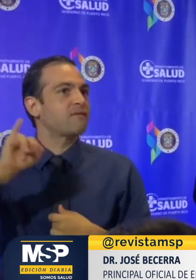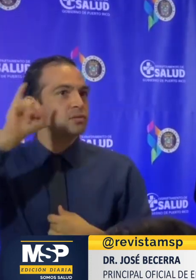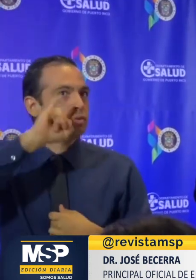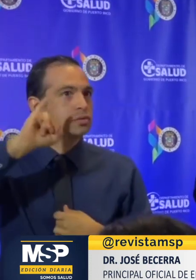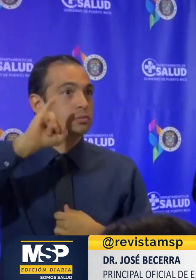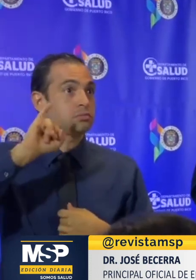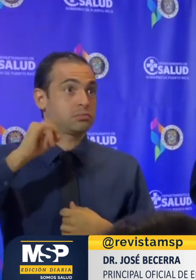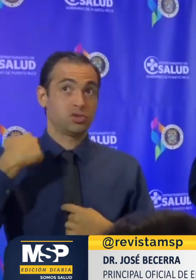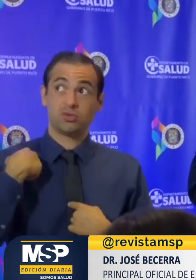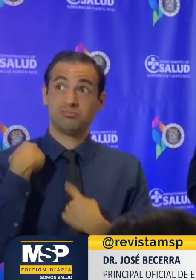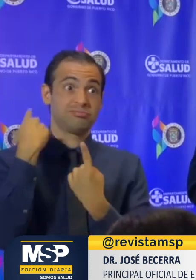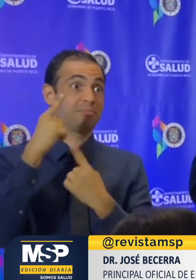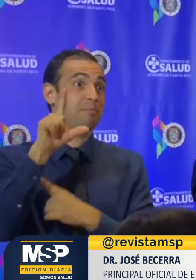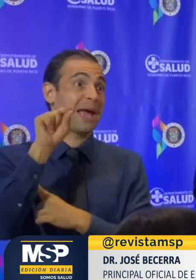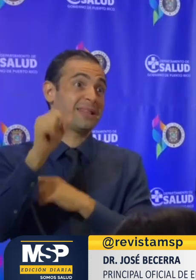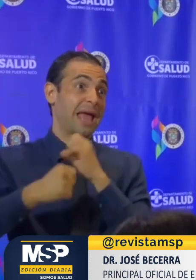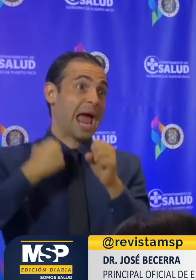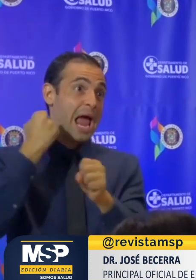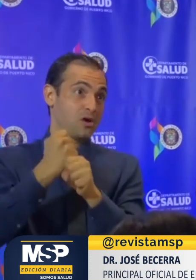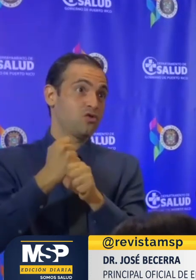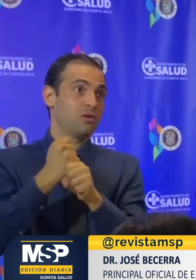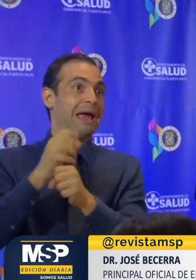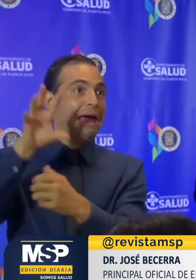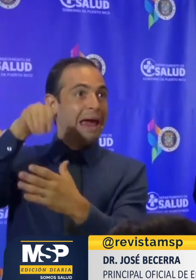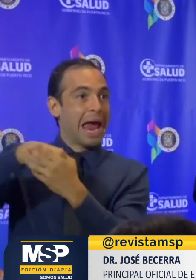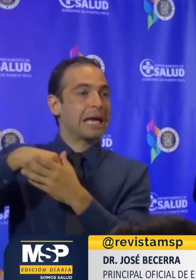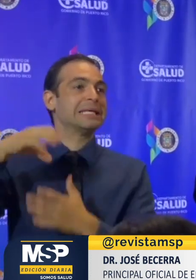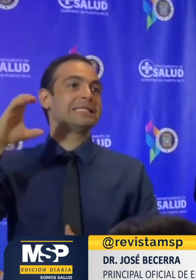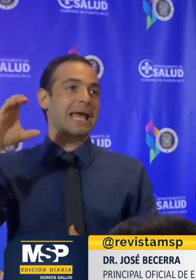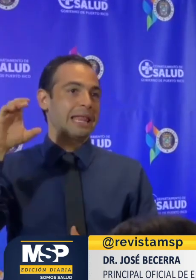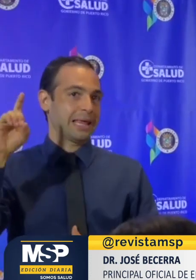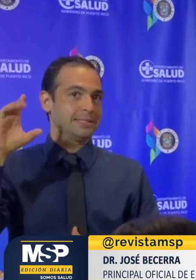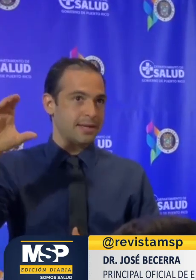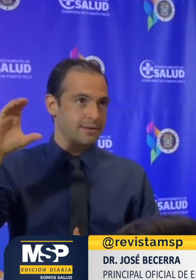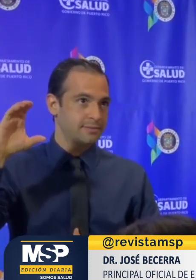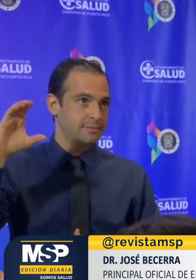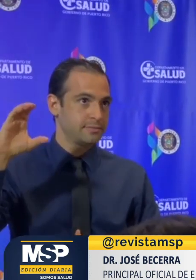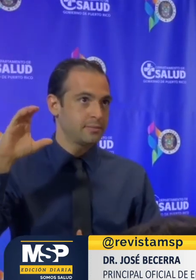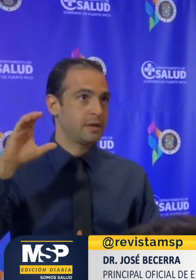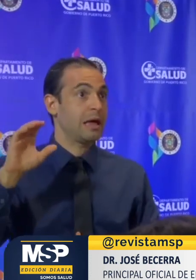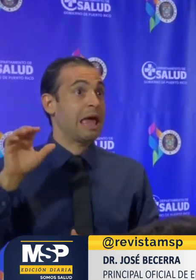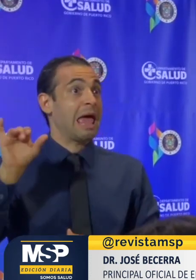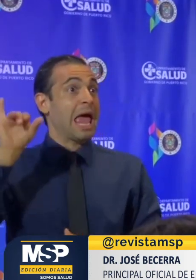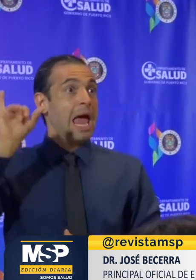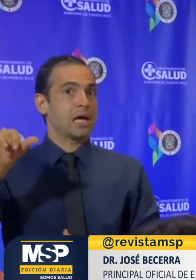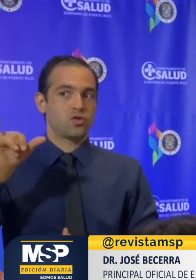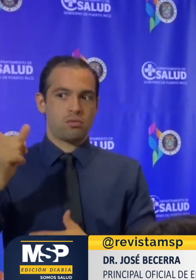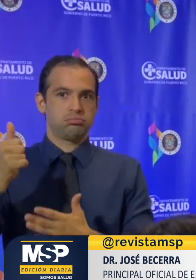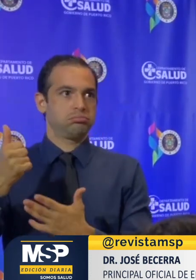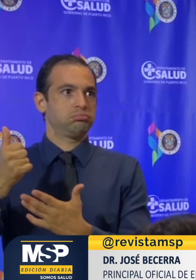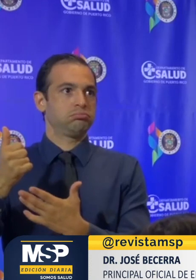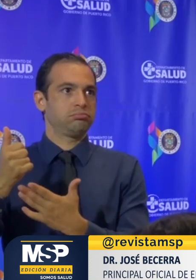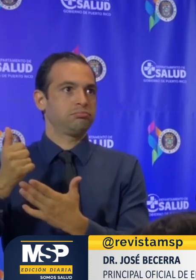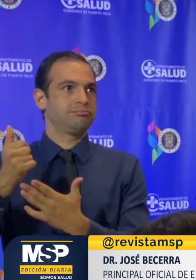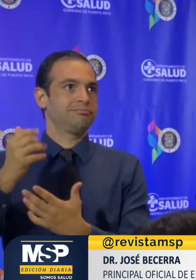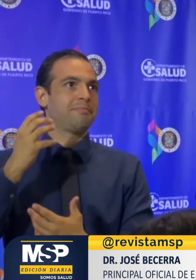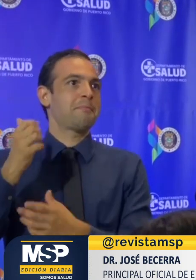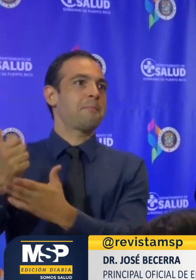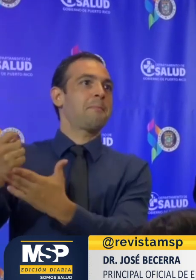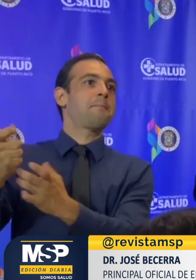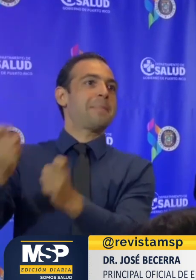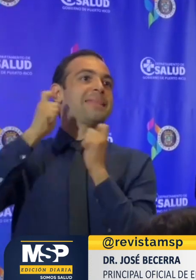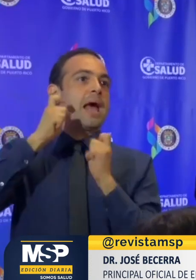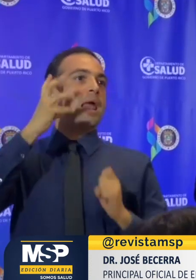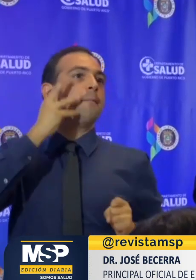últimos 20 años de mi carrera allá. De modo que eso me capacita para tratar